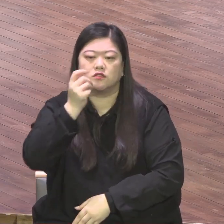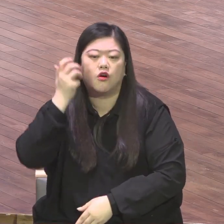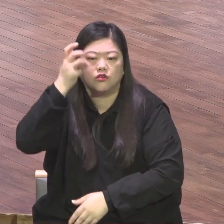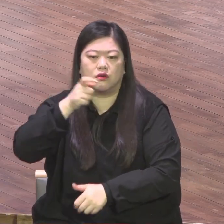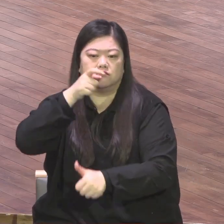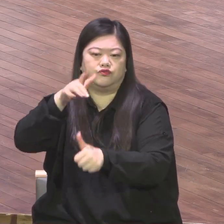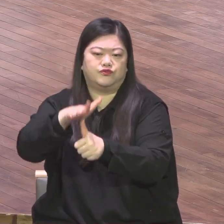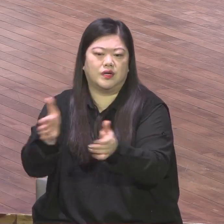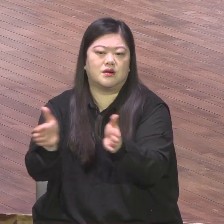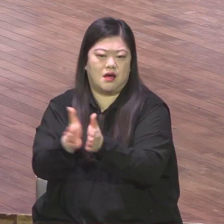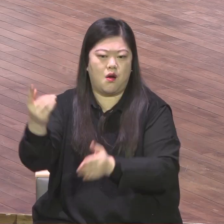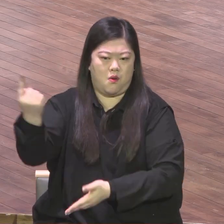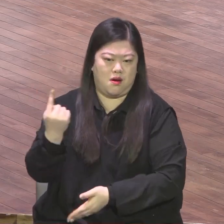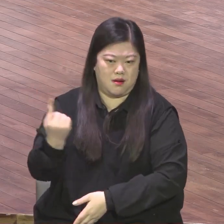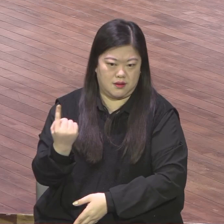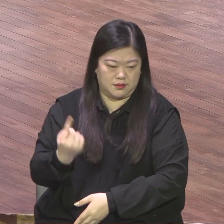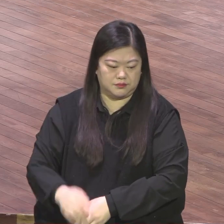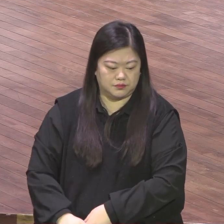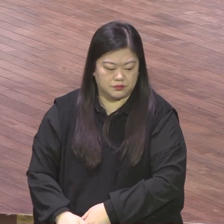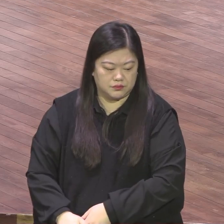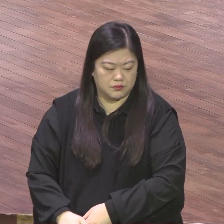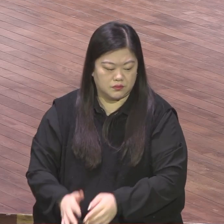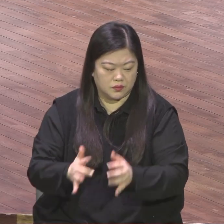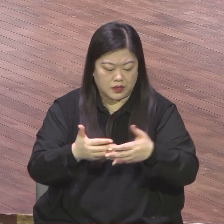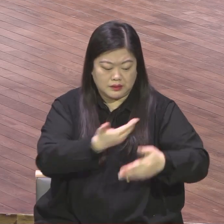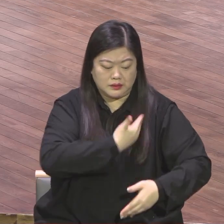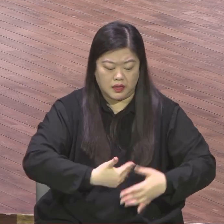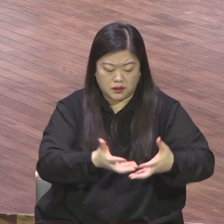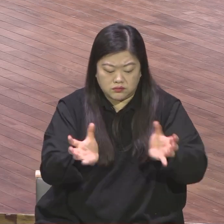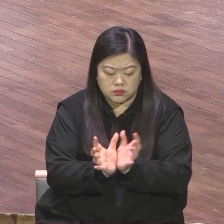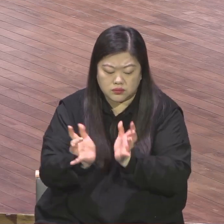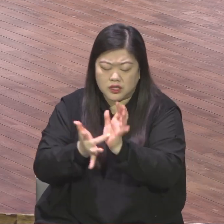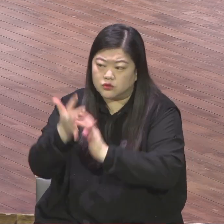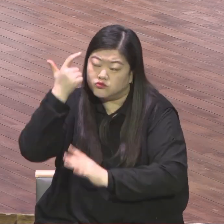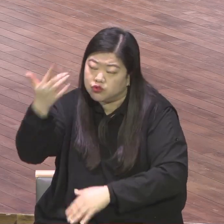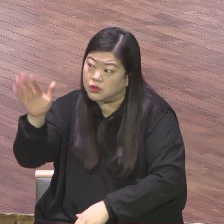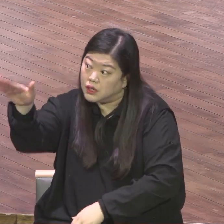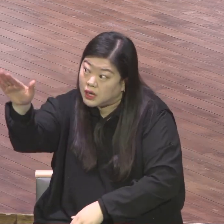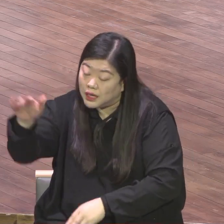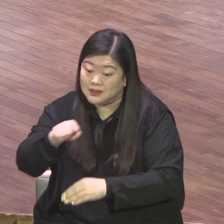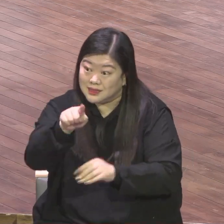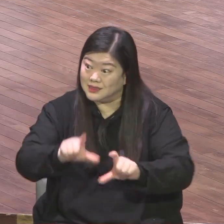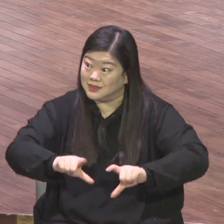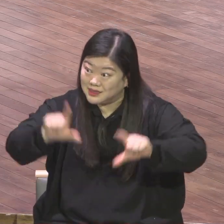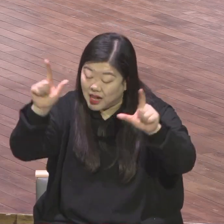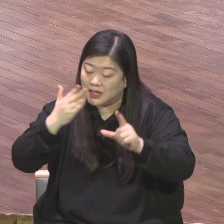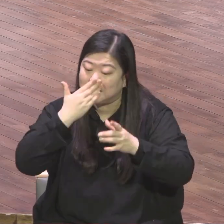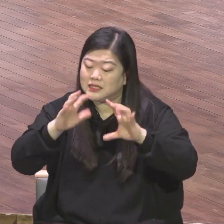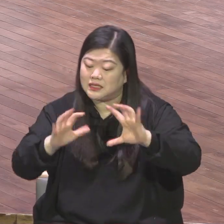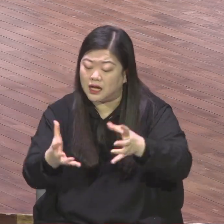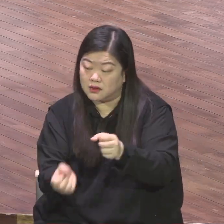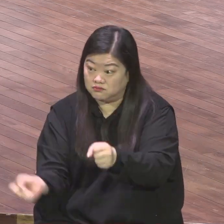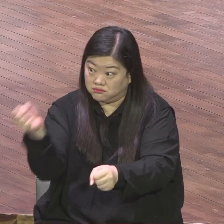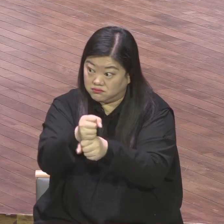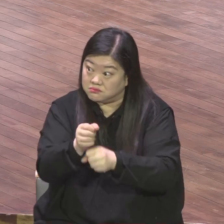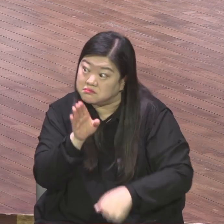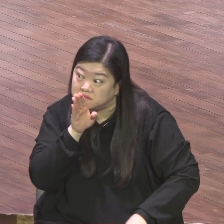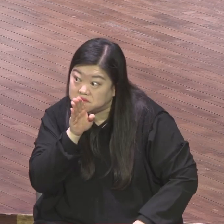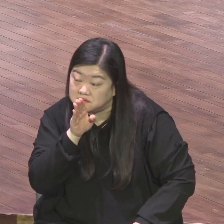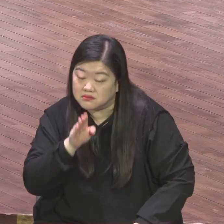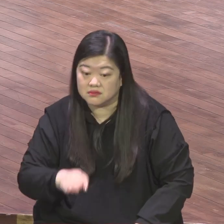하셨느니라. 그들이 모였을 때 예수께 여쭈어 이르되 주께서 이스라엘 나라를 회복하심이 이때니까